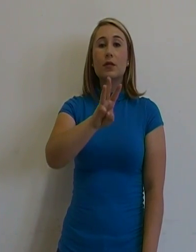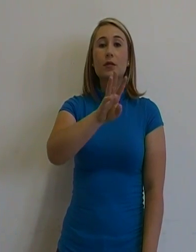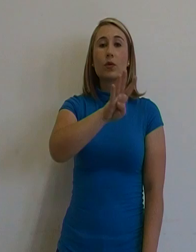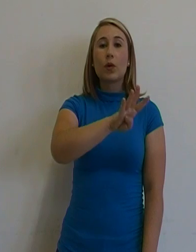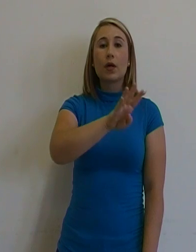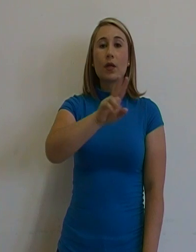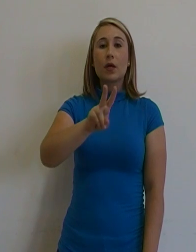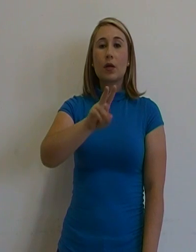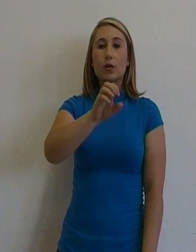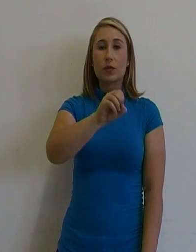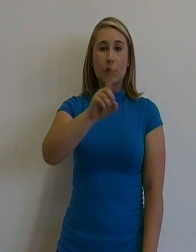383-4206,